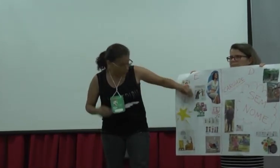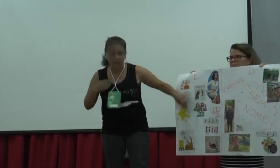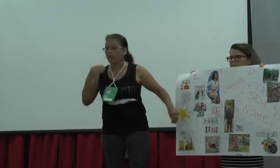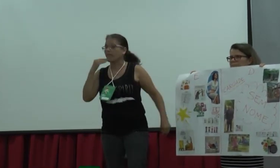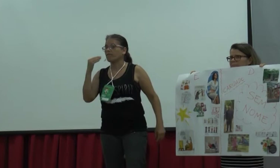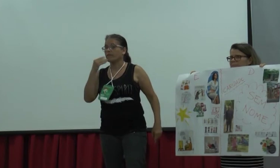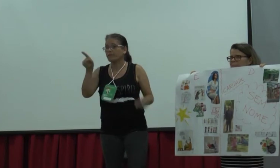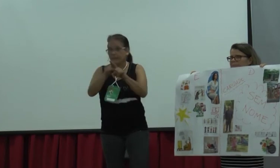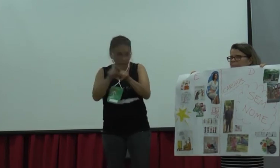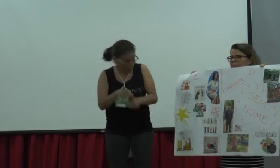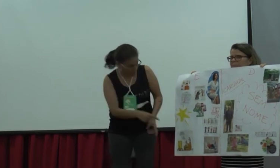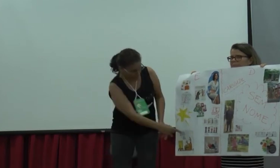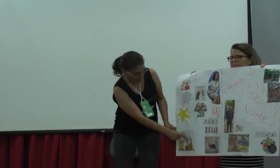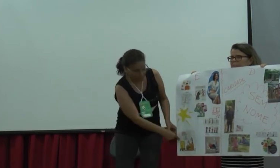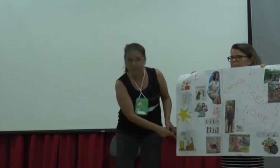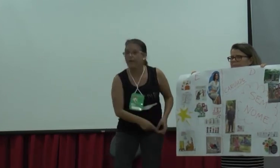nada.